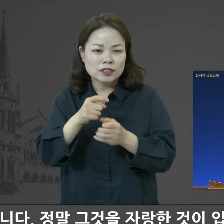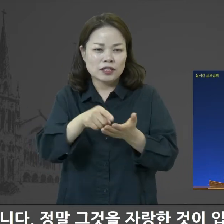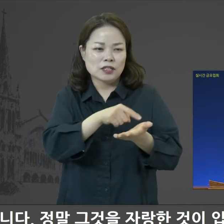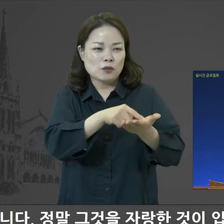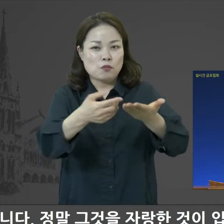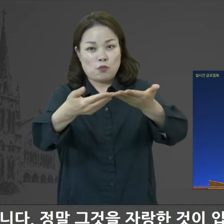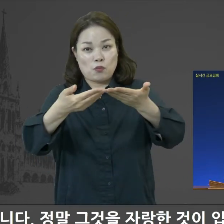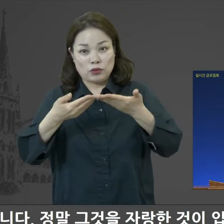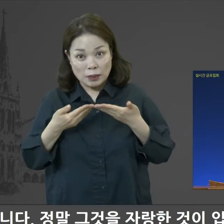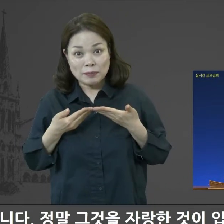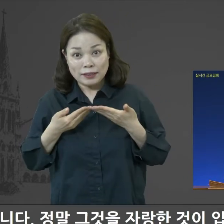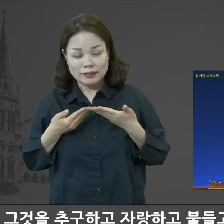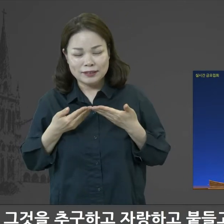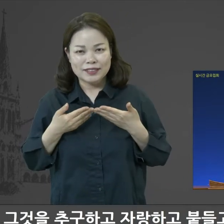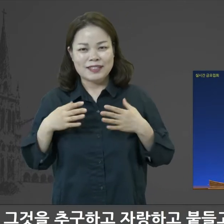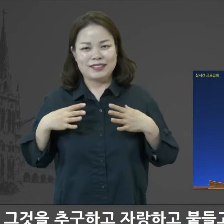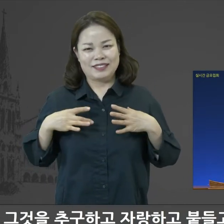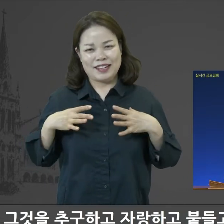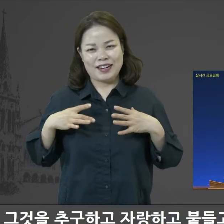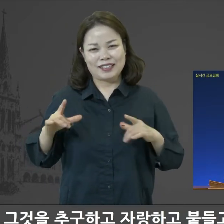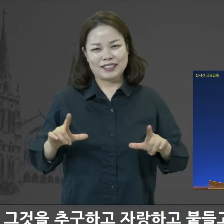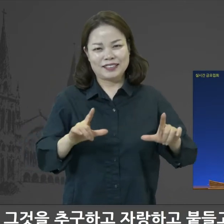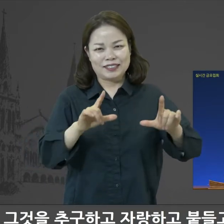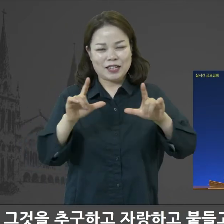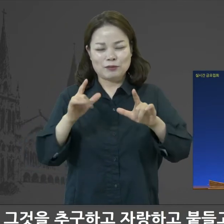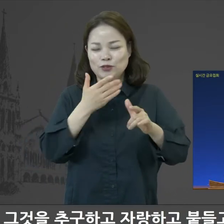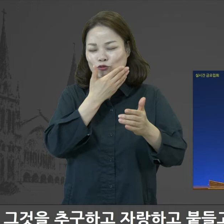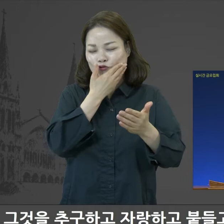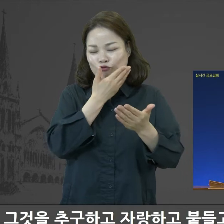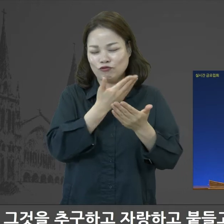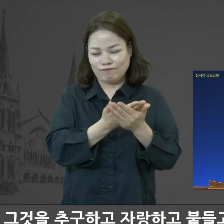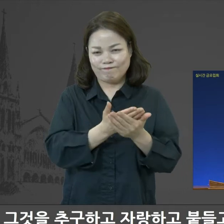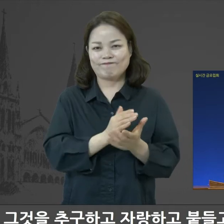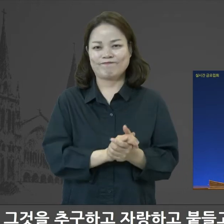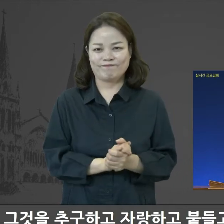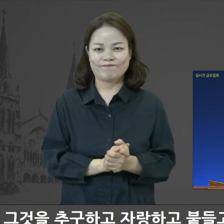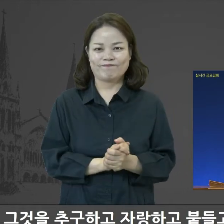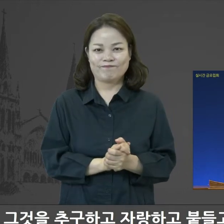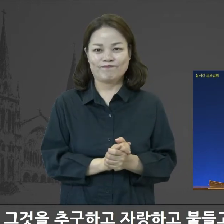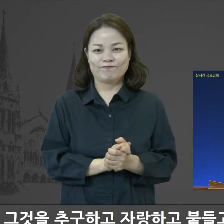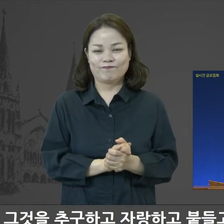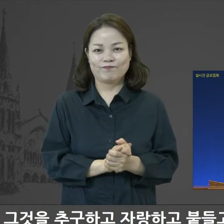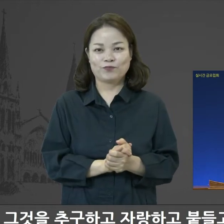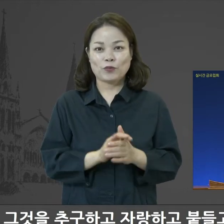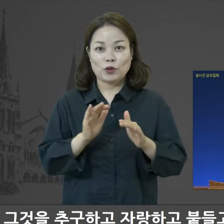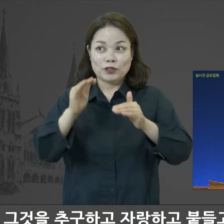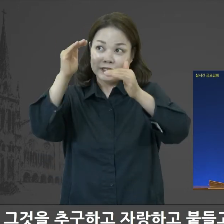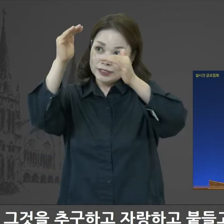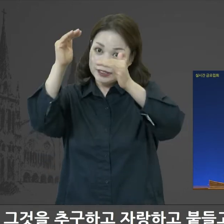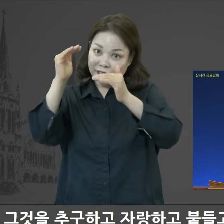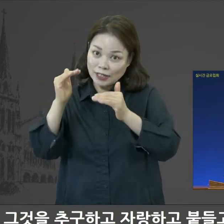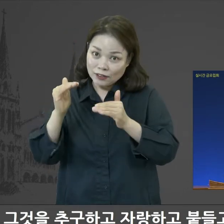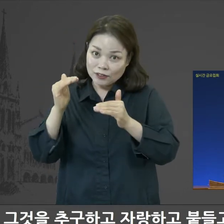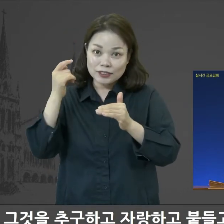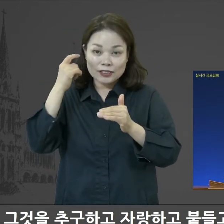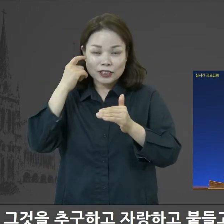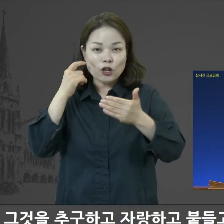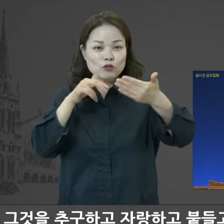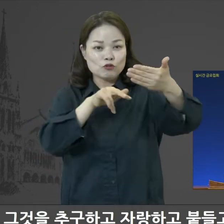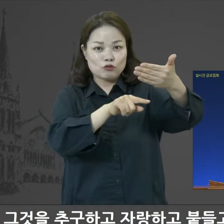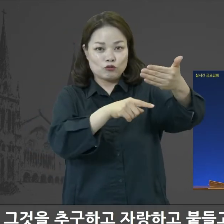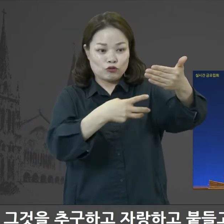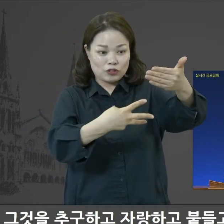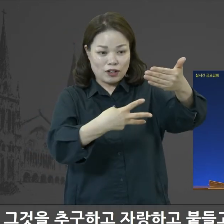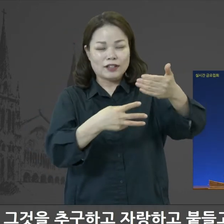이 삶이 자랑의 삶의 핵심인 것이죠. 자, 오늘 다시 본문으로 돌아보면